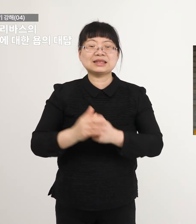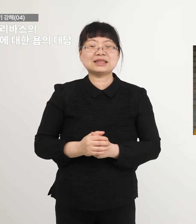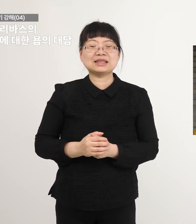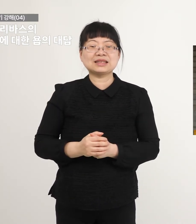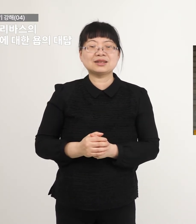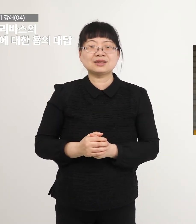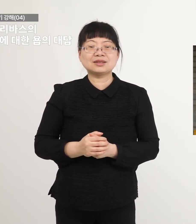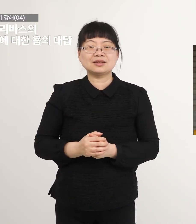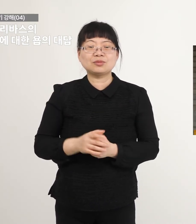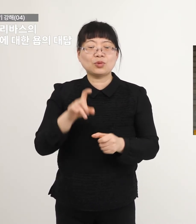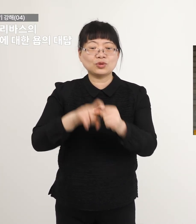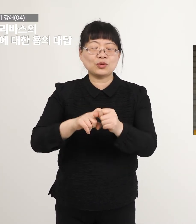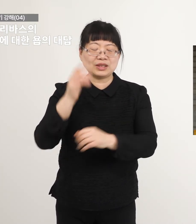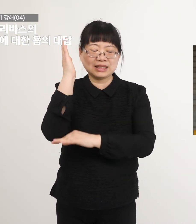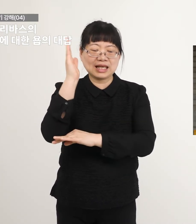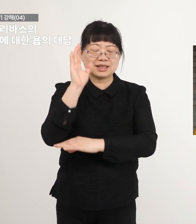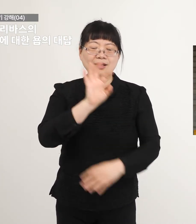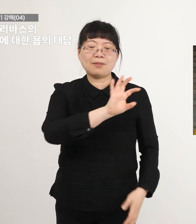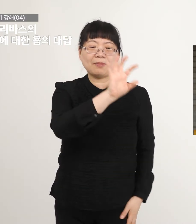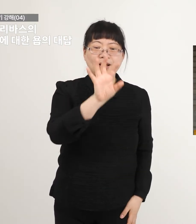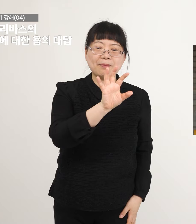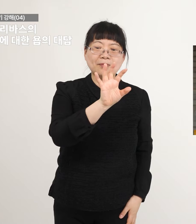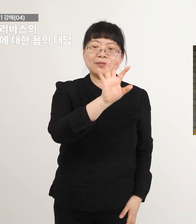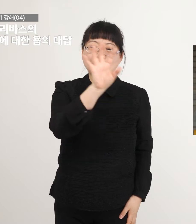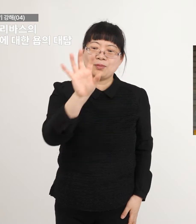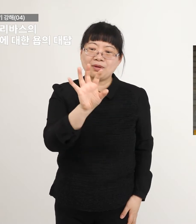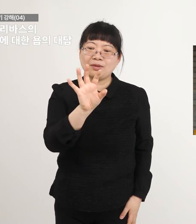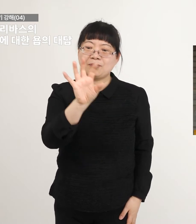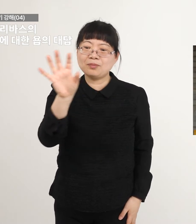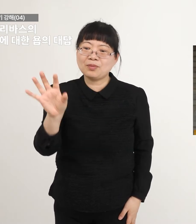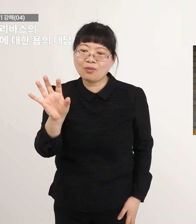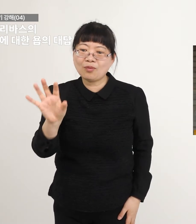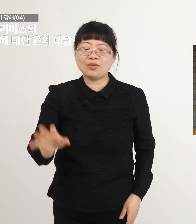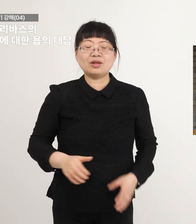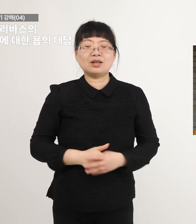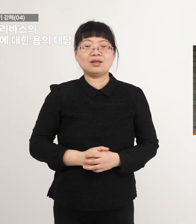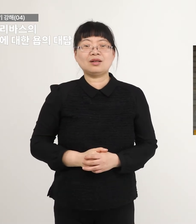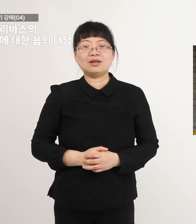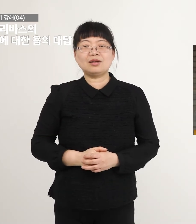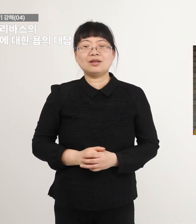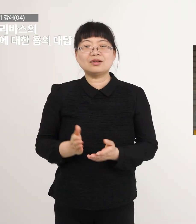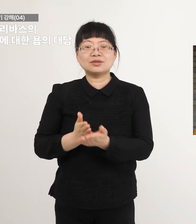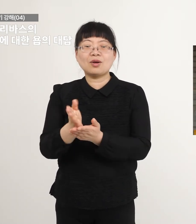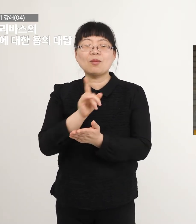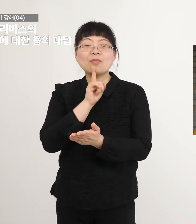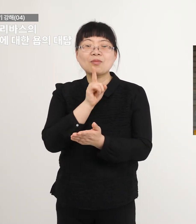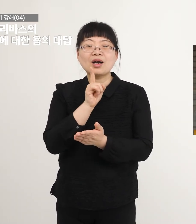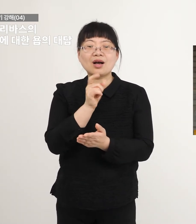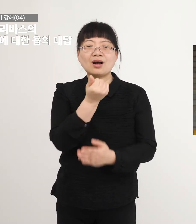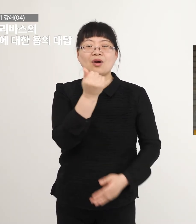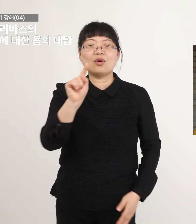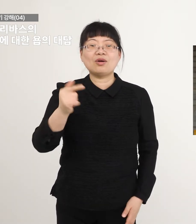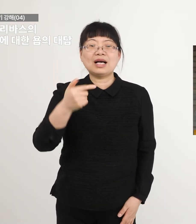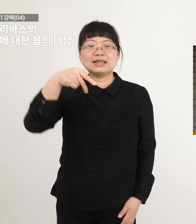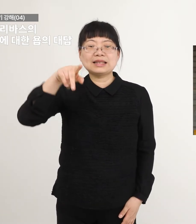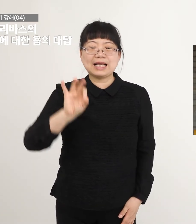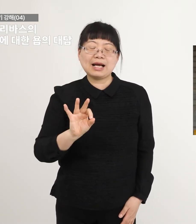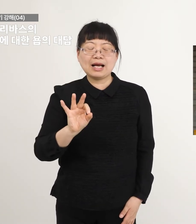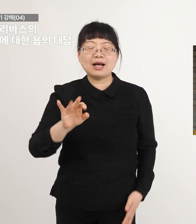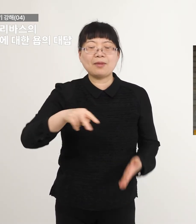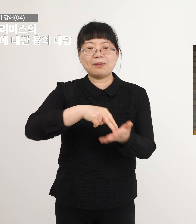계속 반복해요. 이걸 전문적인 용어로 환상 방황이라고